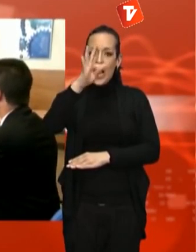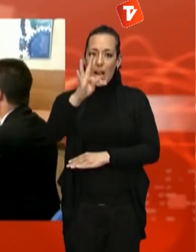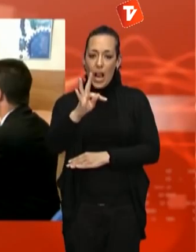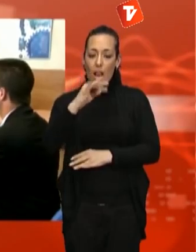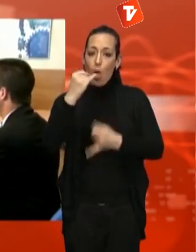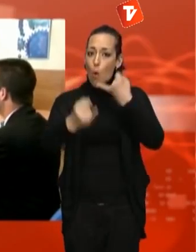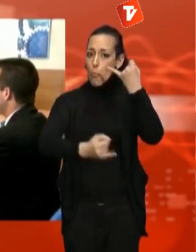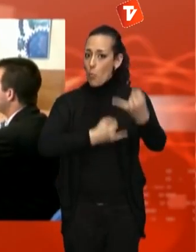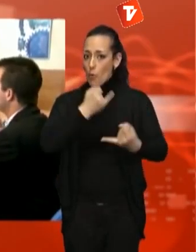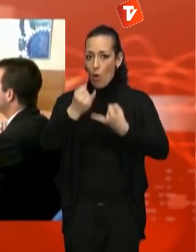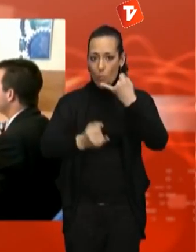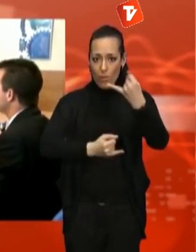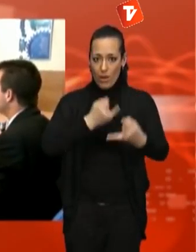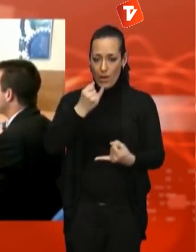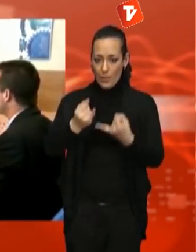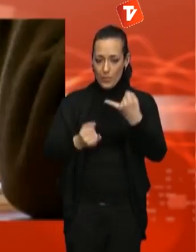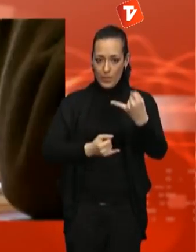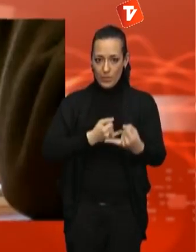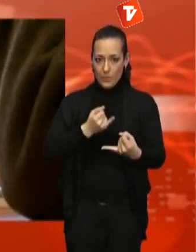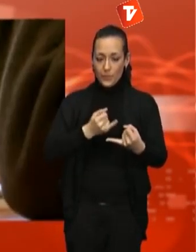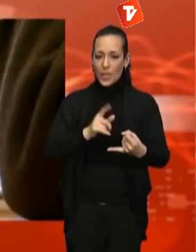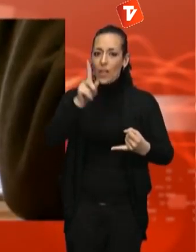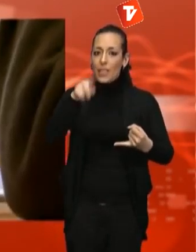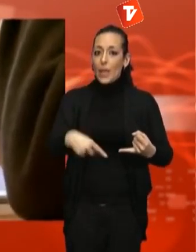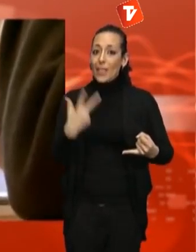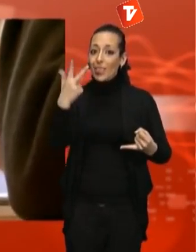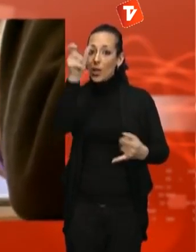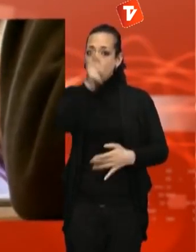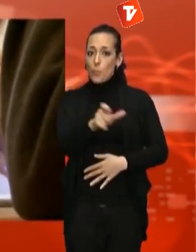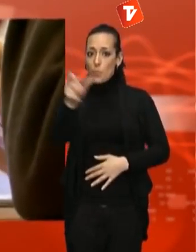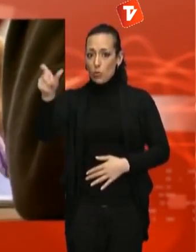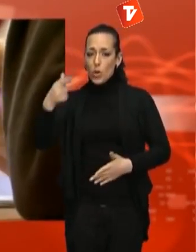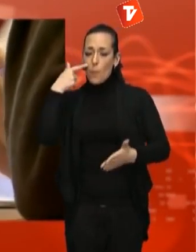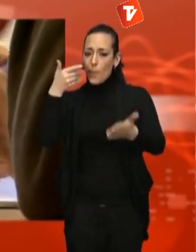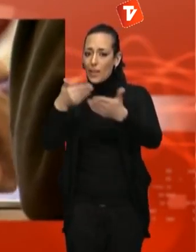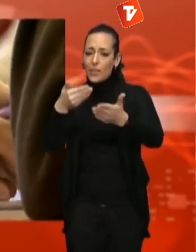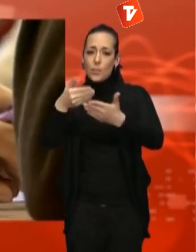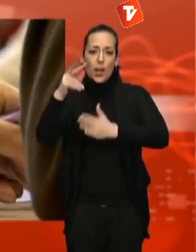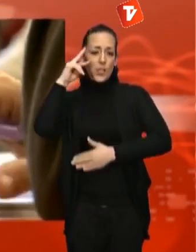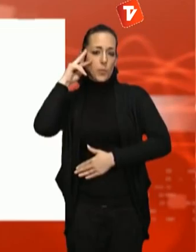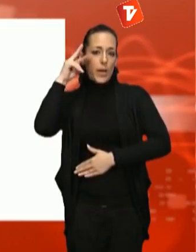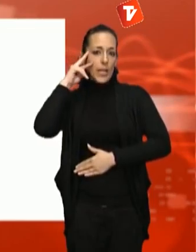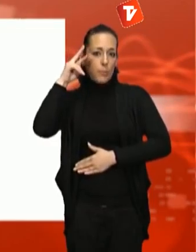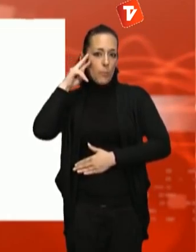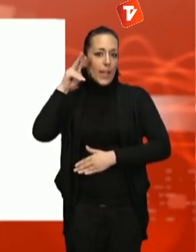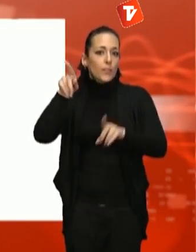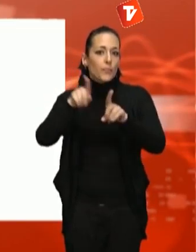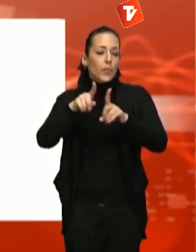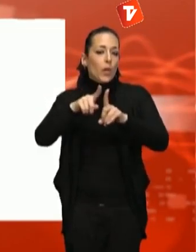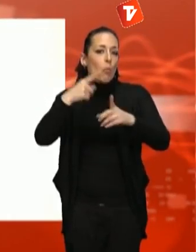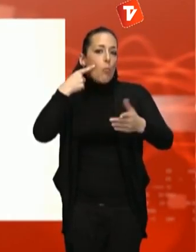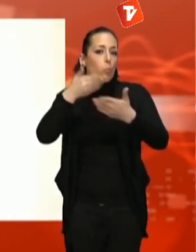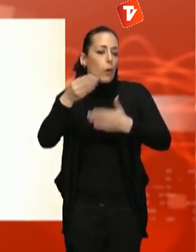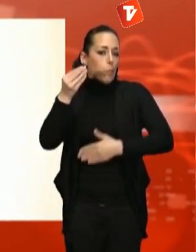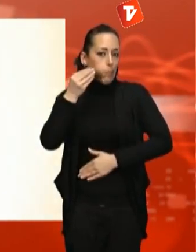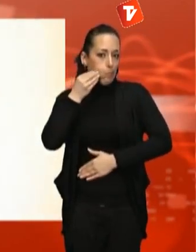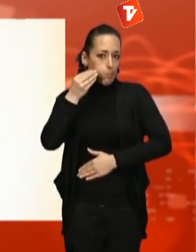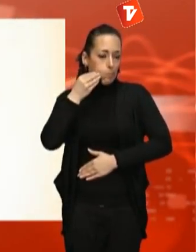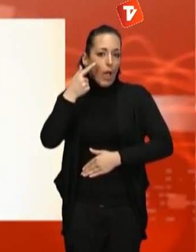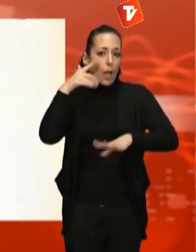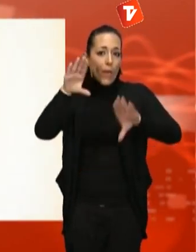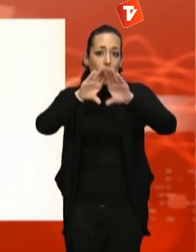membres van simular un descens a Mart. L'enginyer francès Román Charles, de 33 anys, ha reconegut haver patit